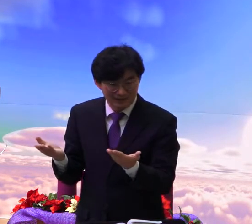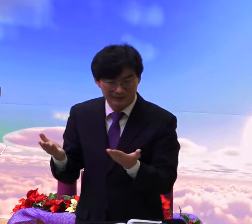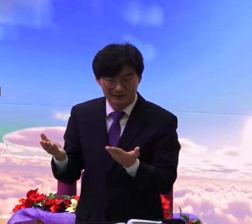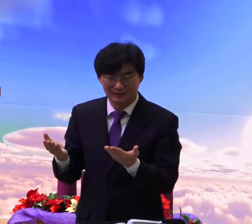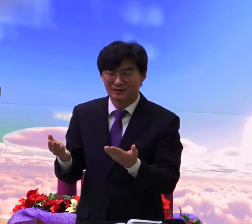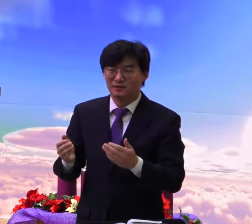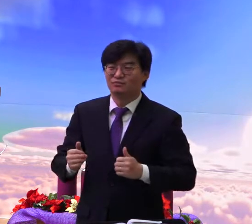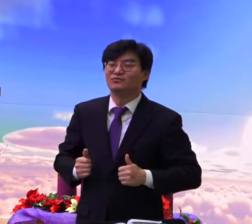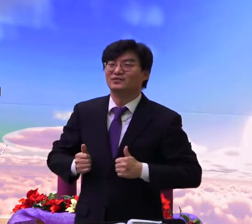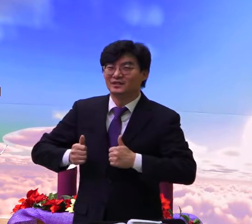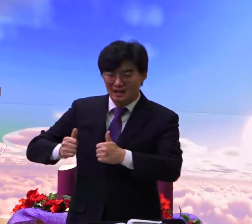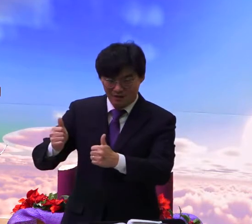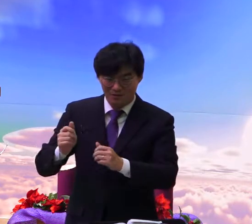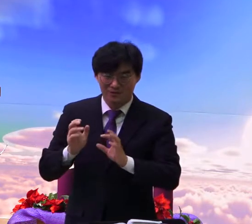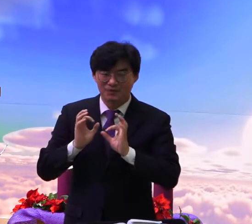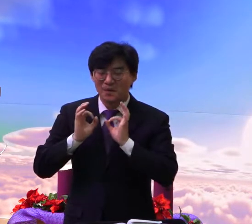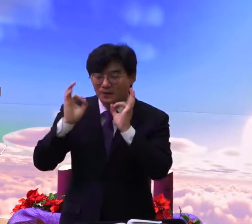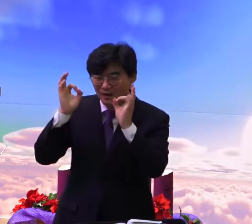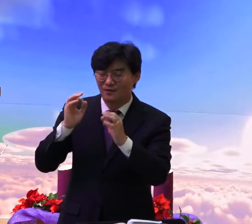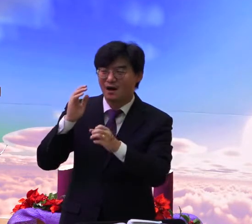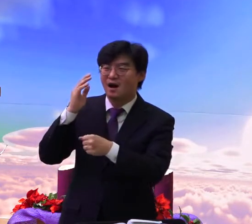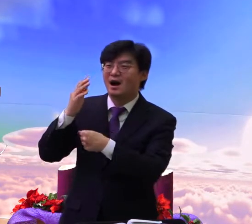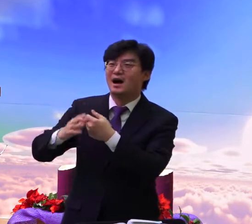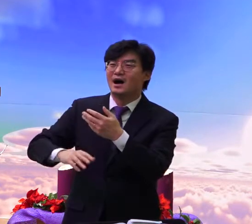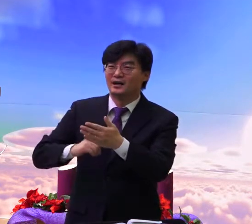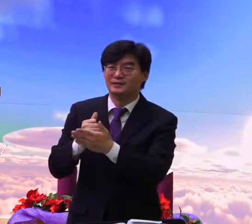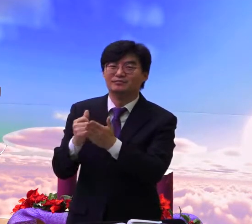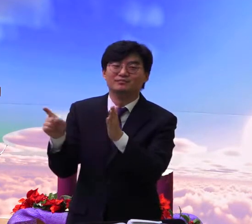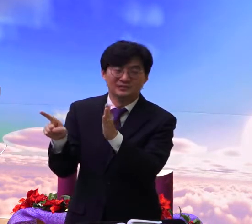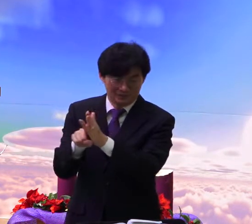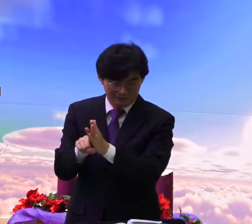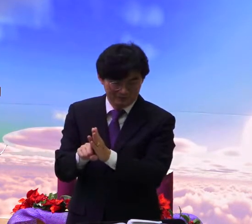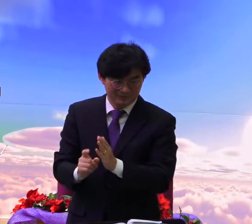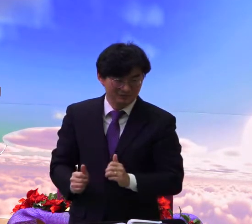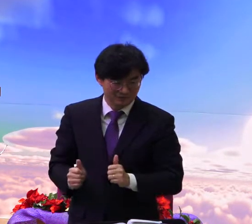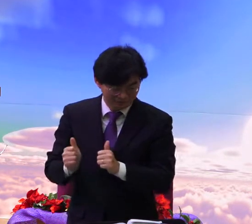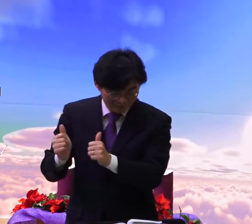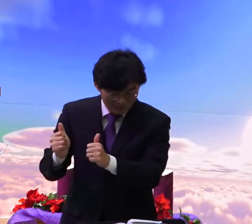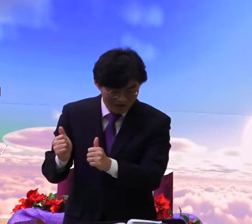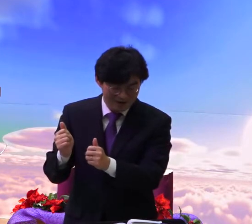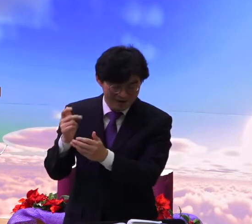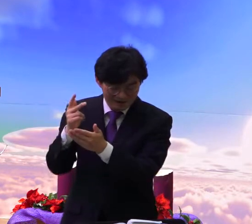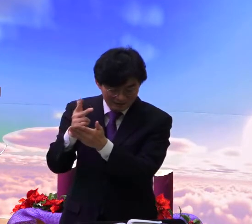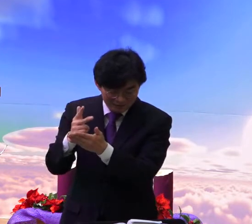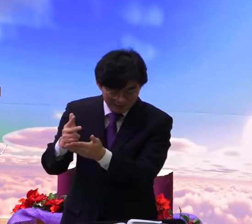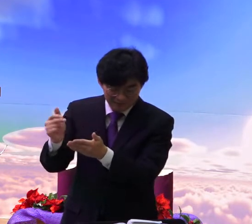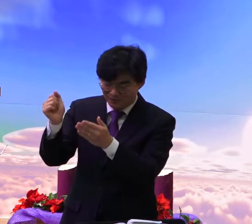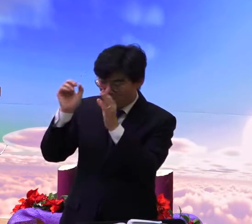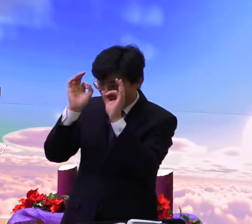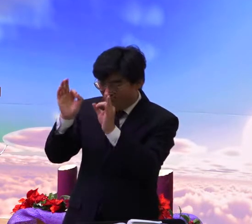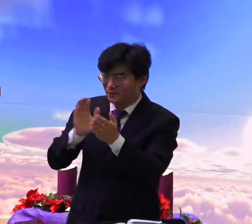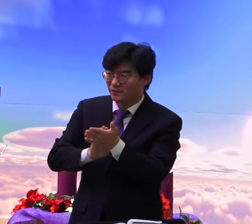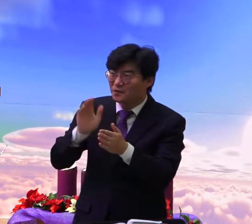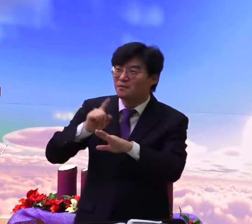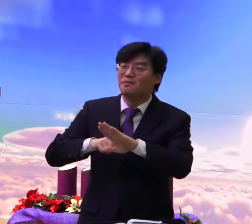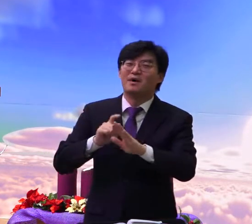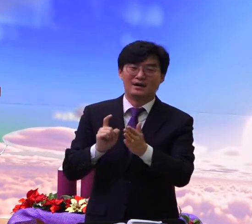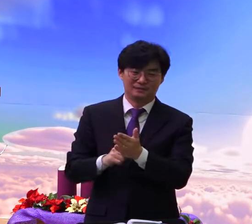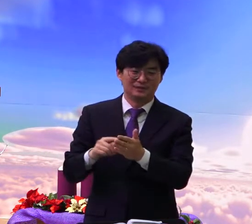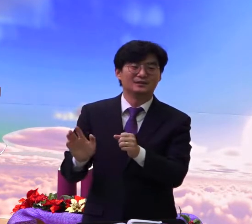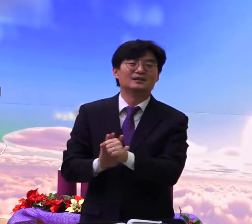하나님을 앞에서, 우리가 하나님 앞에서 가지는 성실함으로 일하는 것이고, 그리고 하나님을 향한, 주님을 향한 열정으로 하는 것이고, 사랑으로